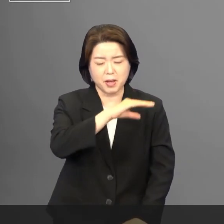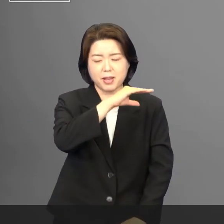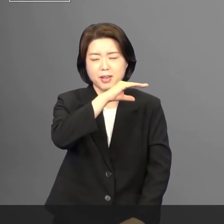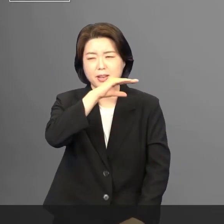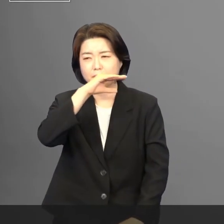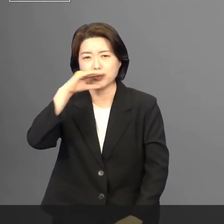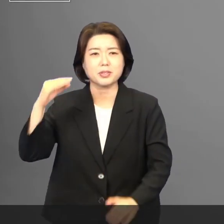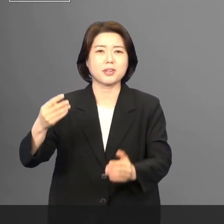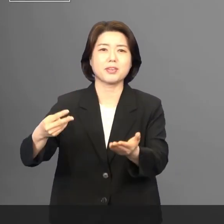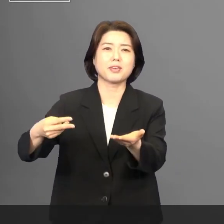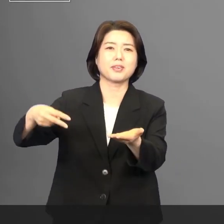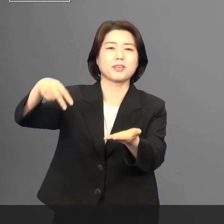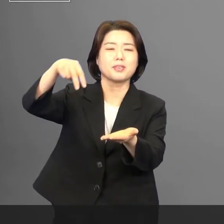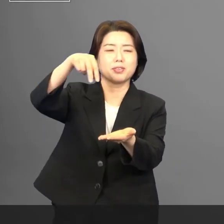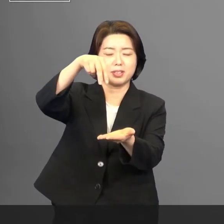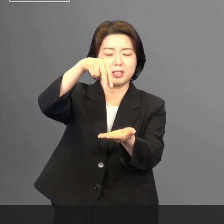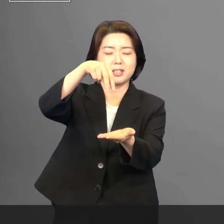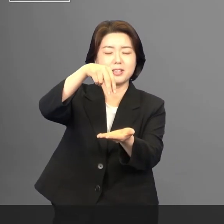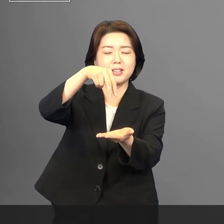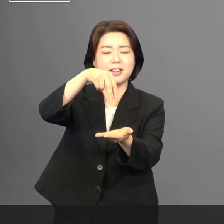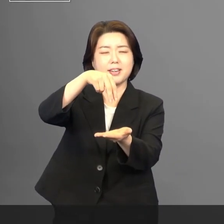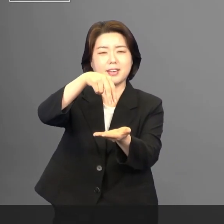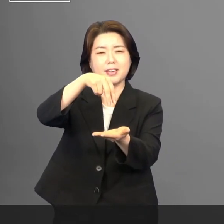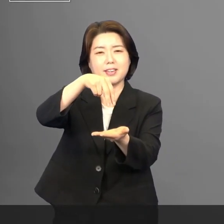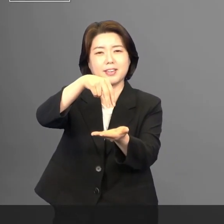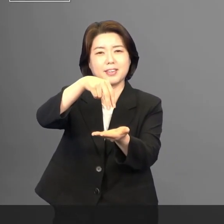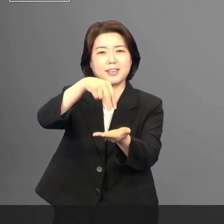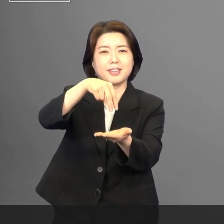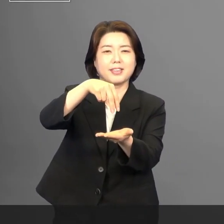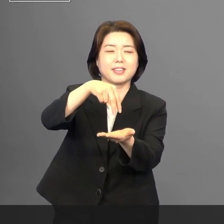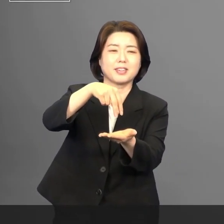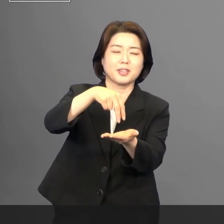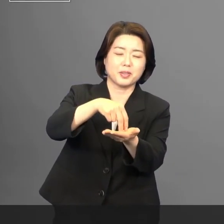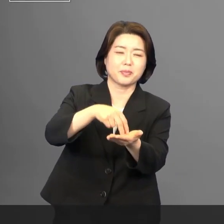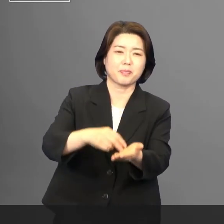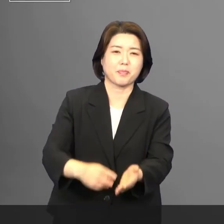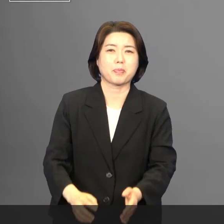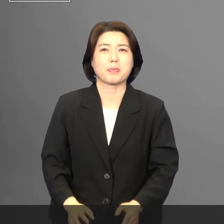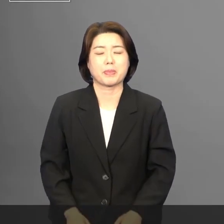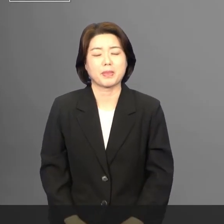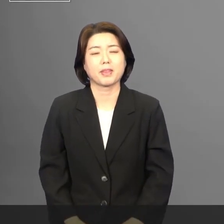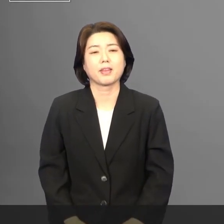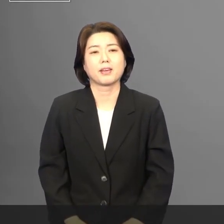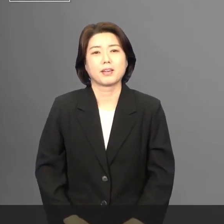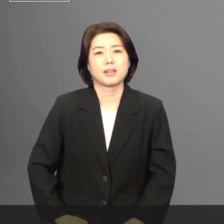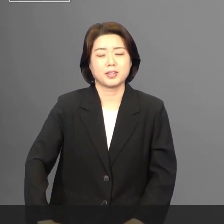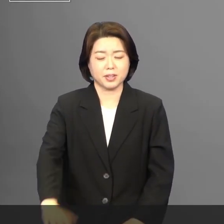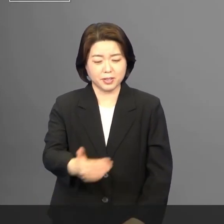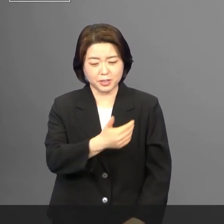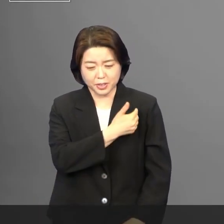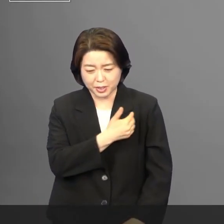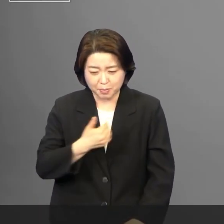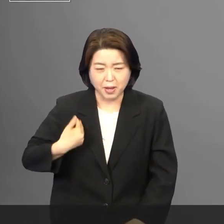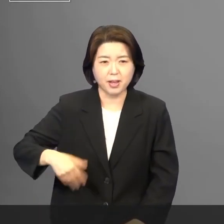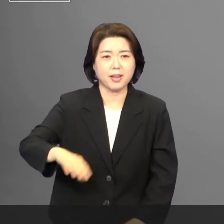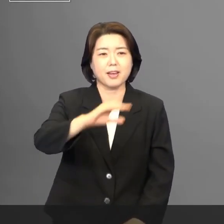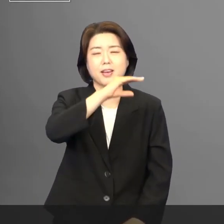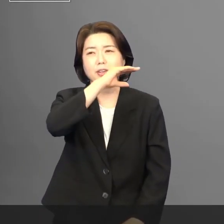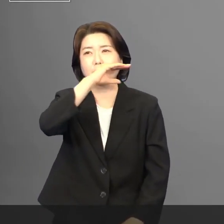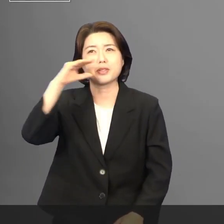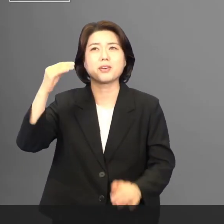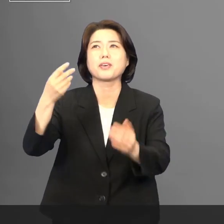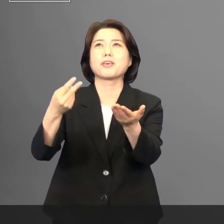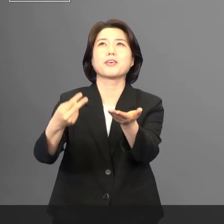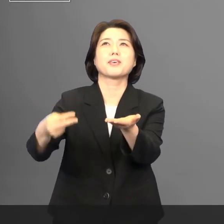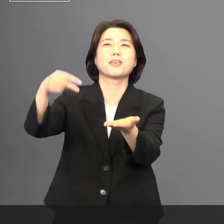어여시 바로 서리라 어여시 바로 서리라 어여시